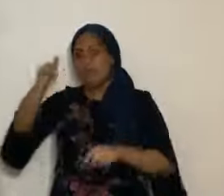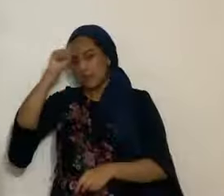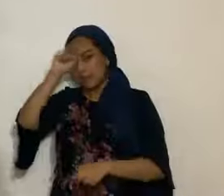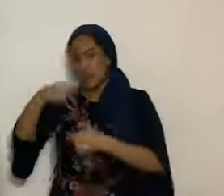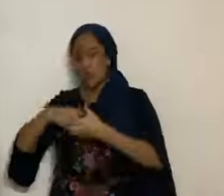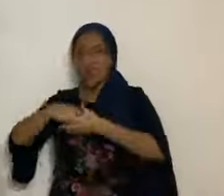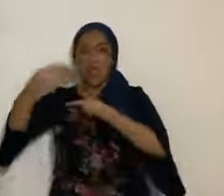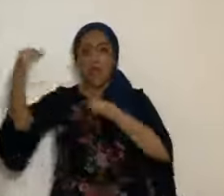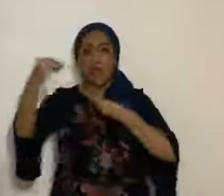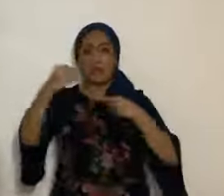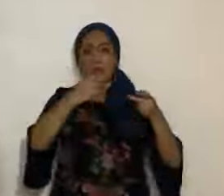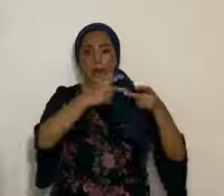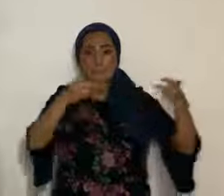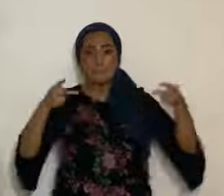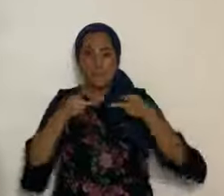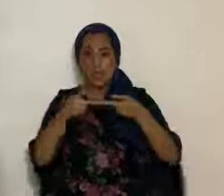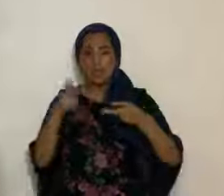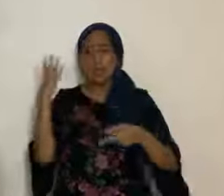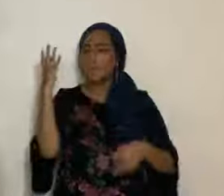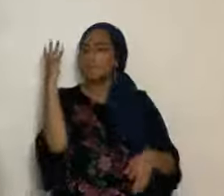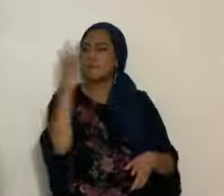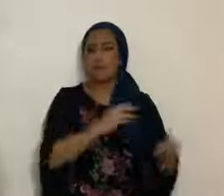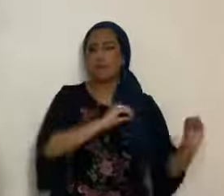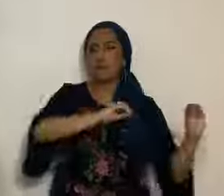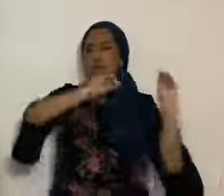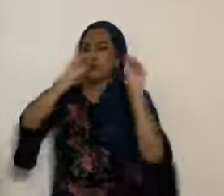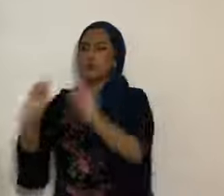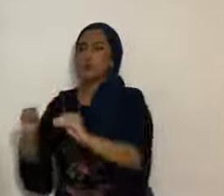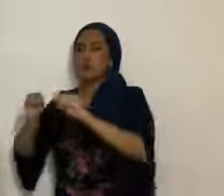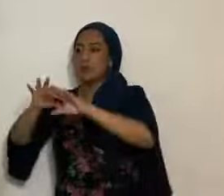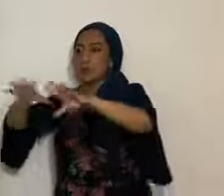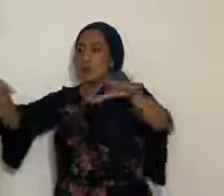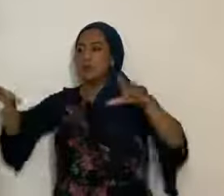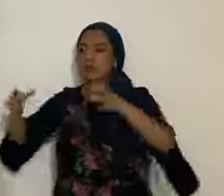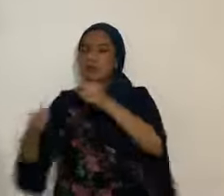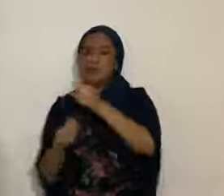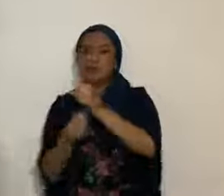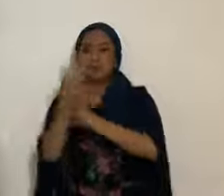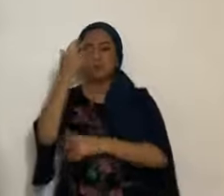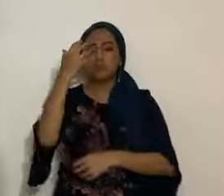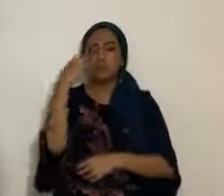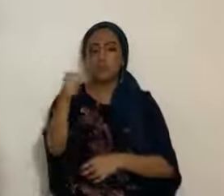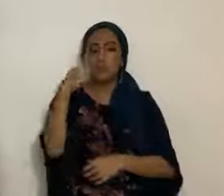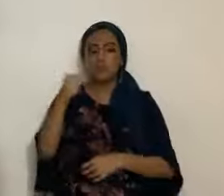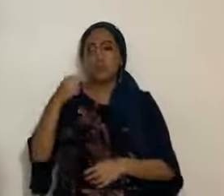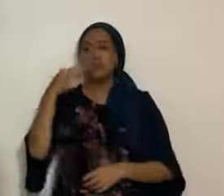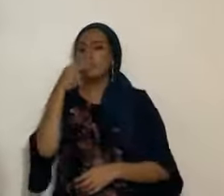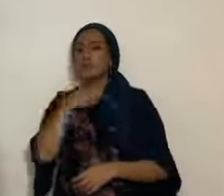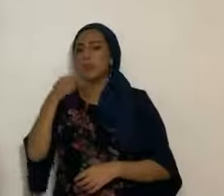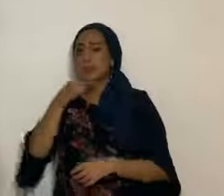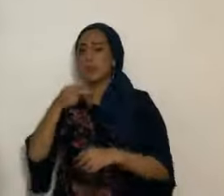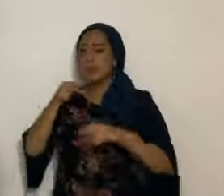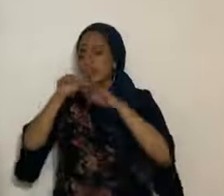aquella tierra, a una tierra buena y ancha, a tierra que fluye leche y miel, a los lugares del cananeo, del eteo,